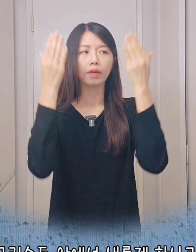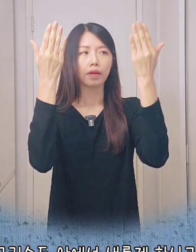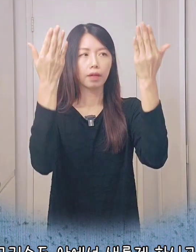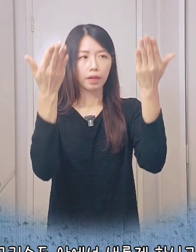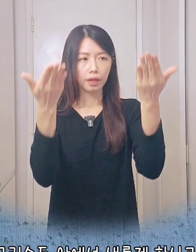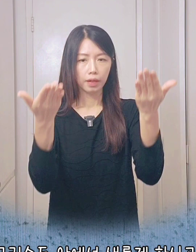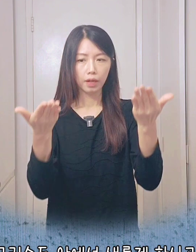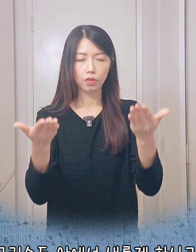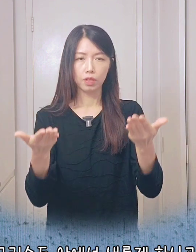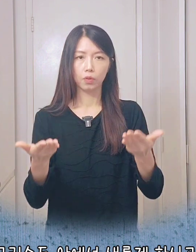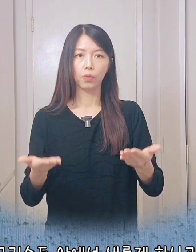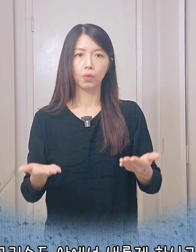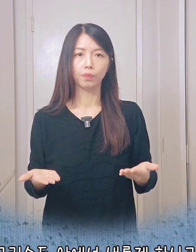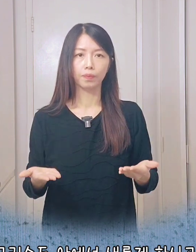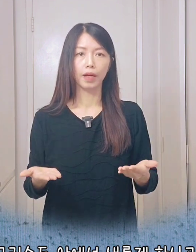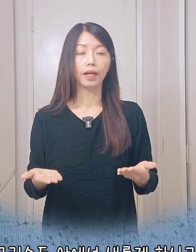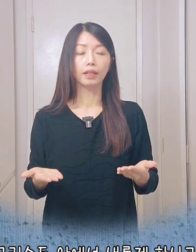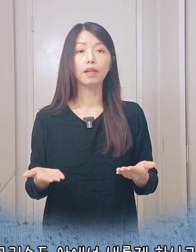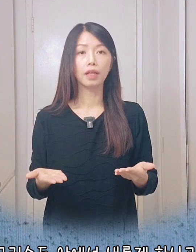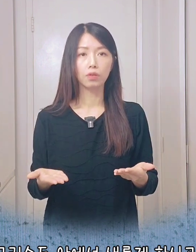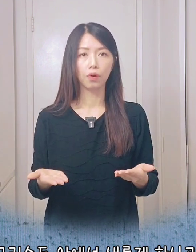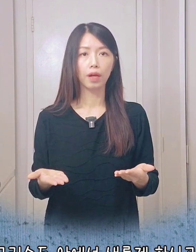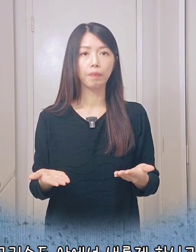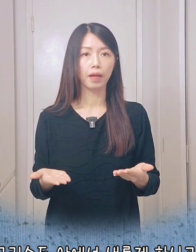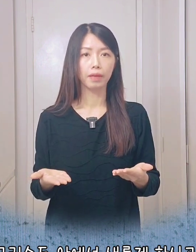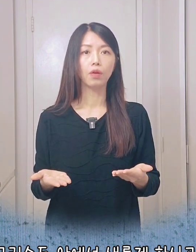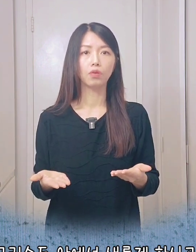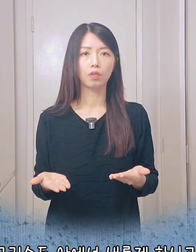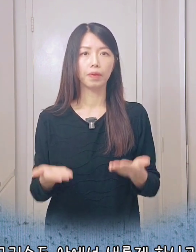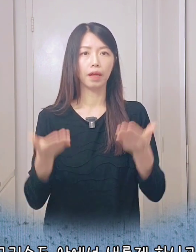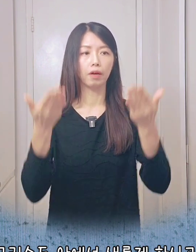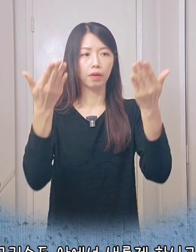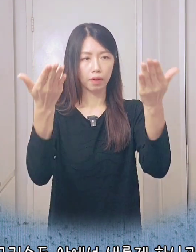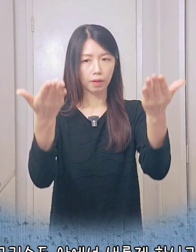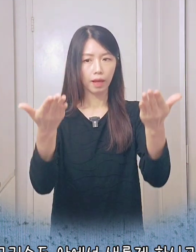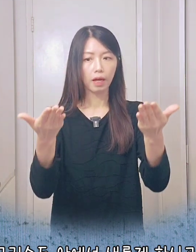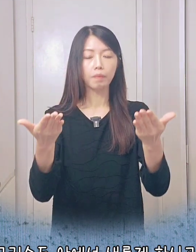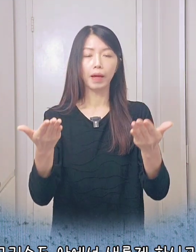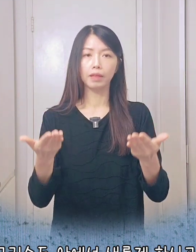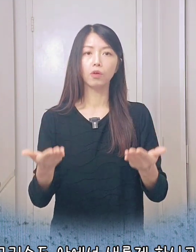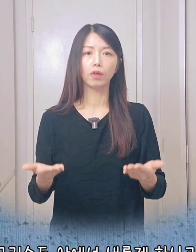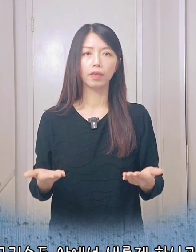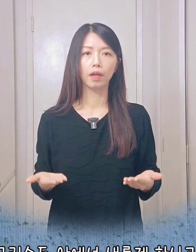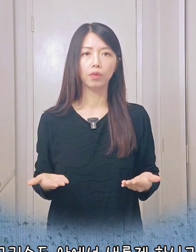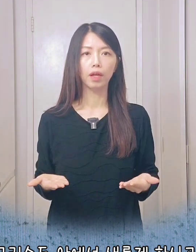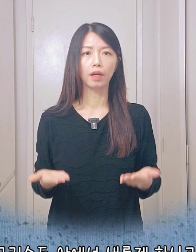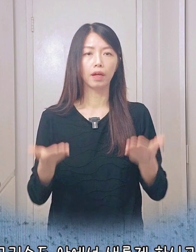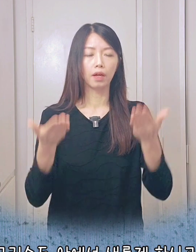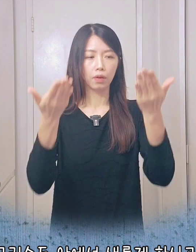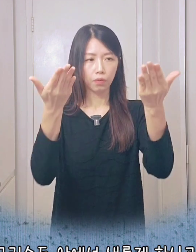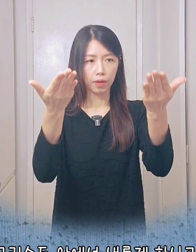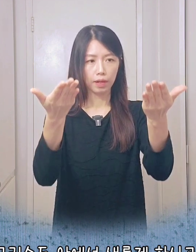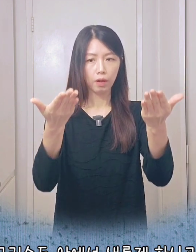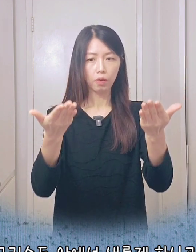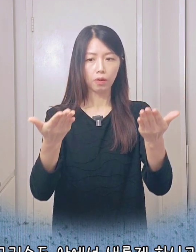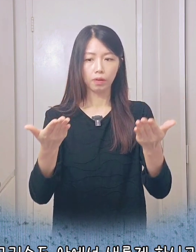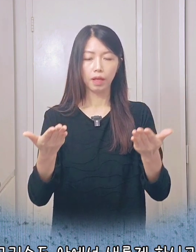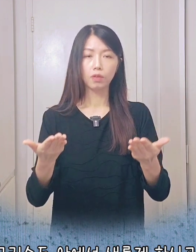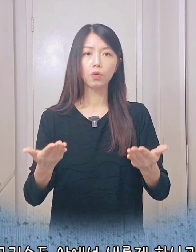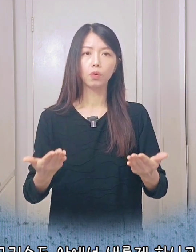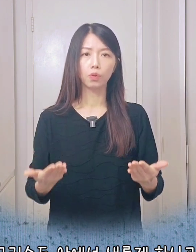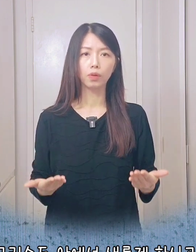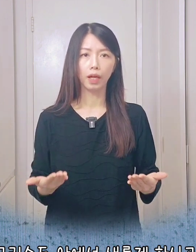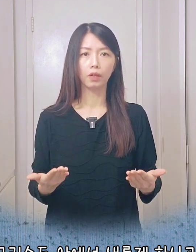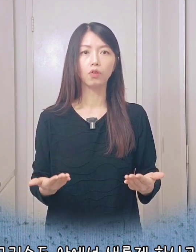새롭게 해주시고, 아까 들이다 수어에 반대로 해주시면 돼요. 내가 받는 거기 때문에 위에서